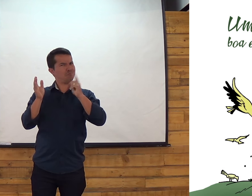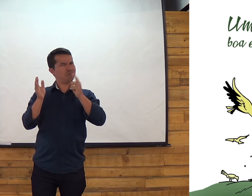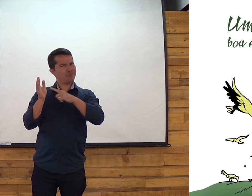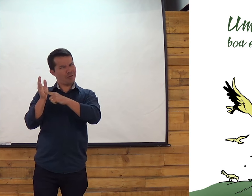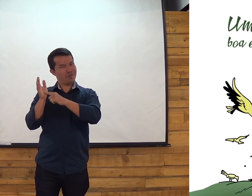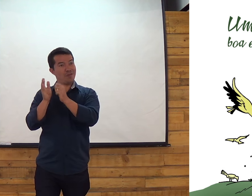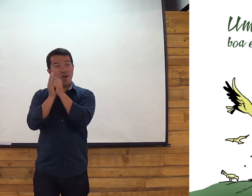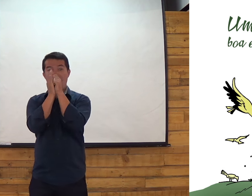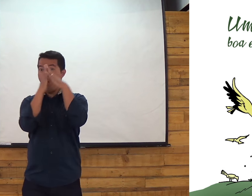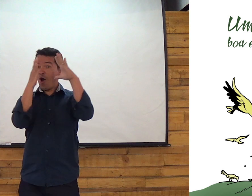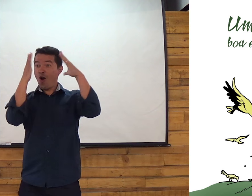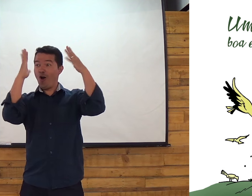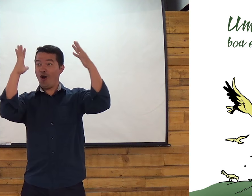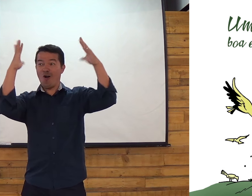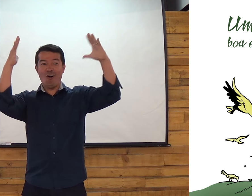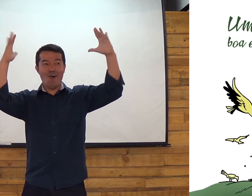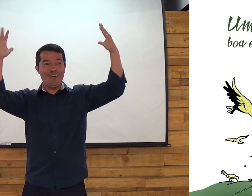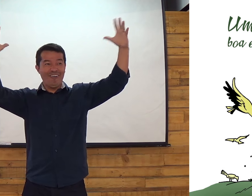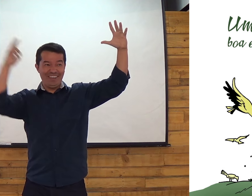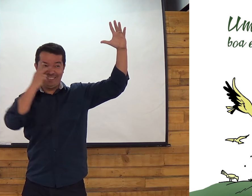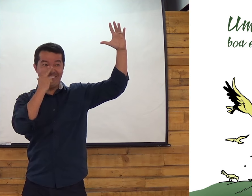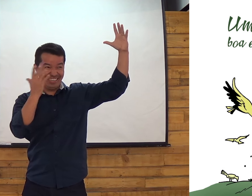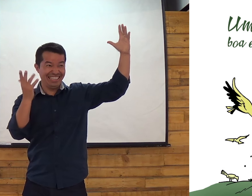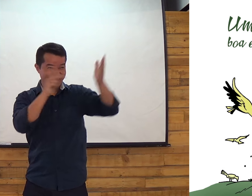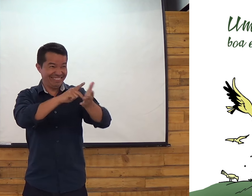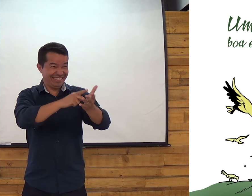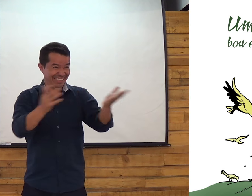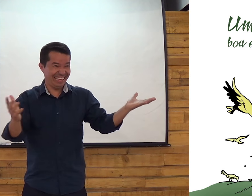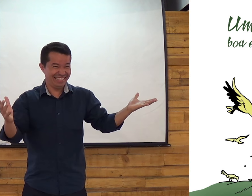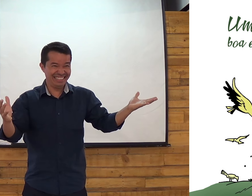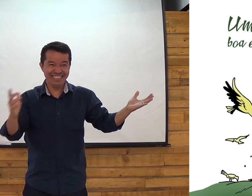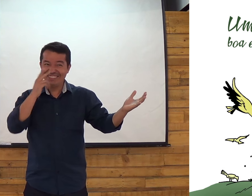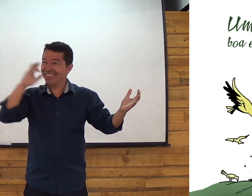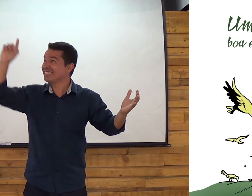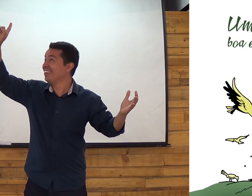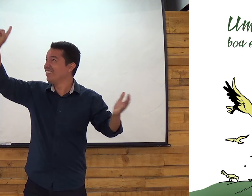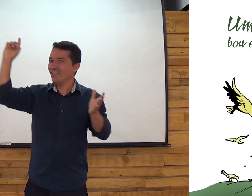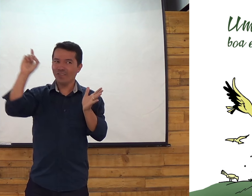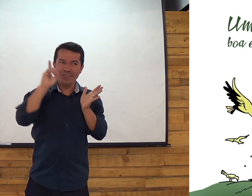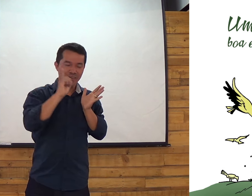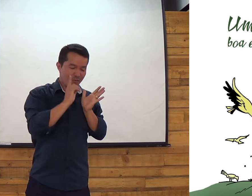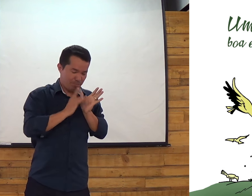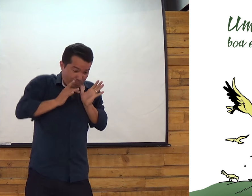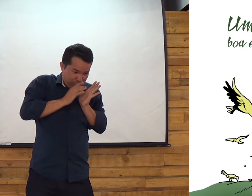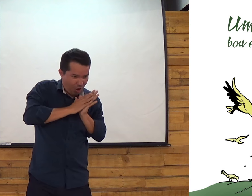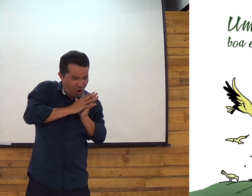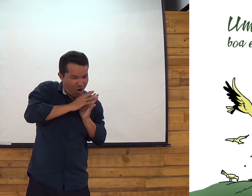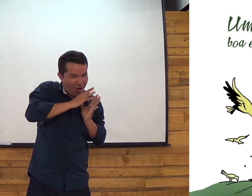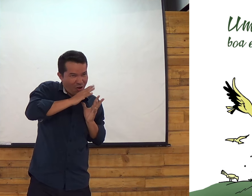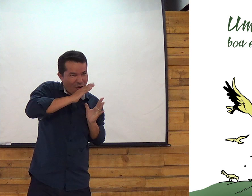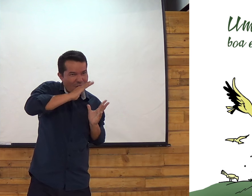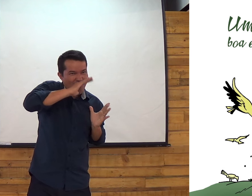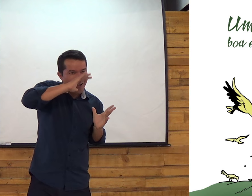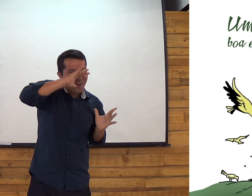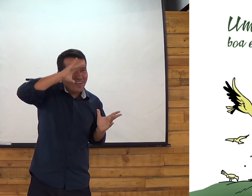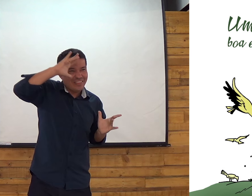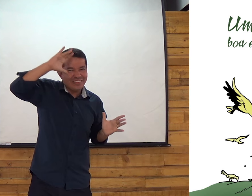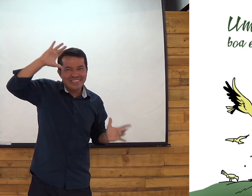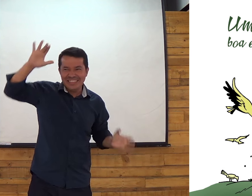produtivo. Não vai crescer algo verde, mas vai desenvolver uma coisa gloriosa nele. Sabe?